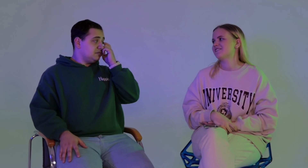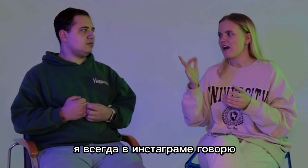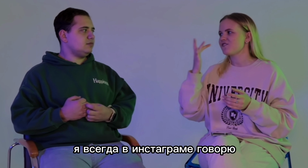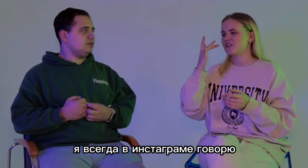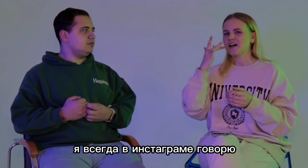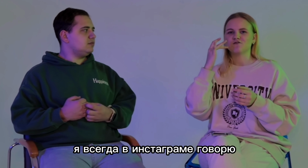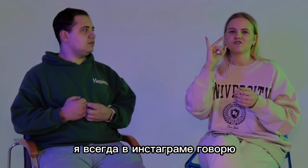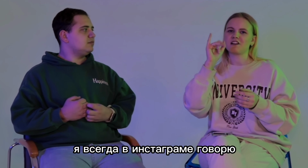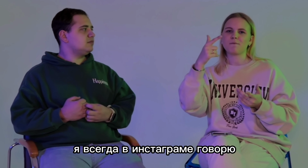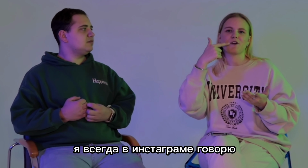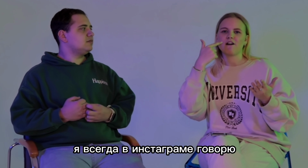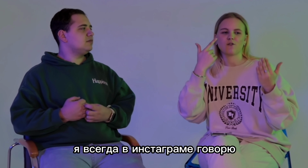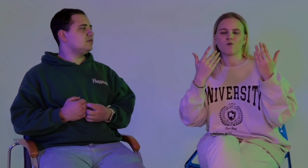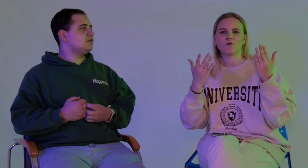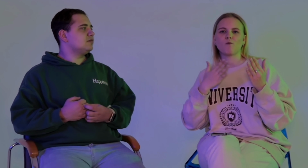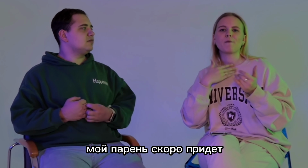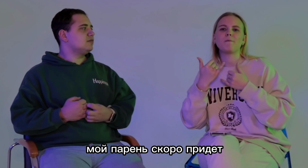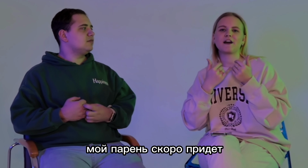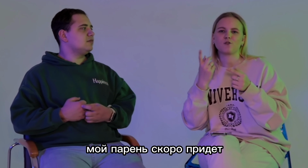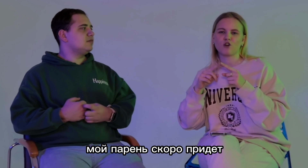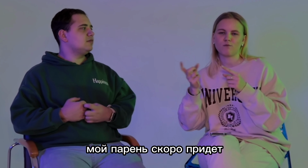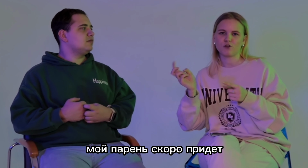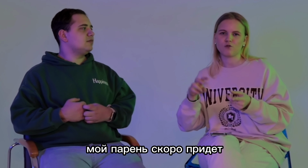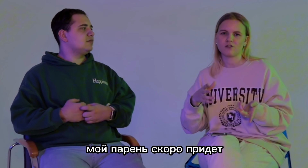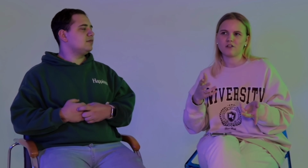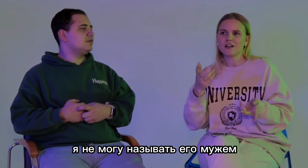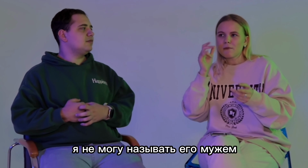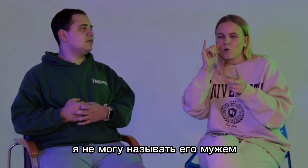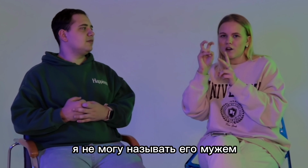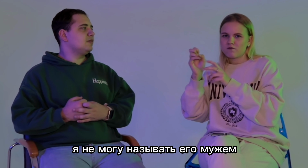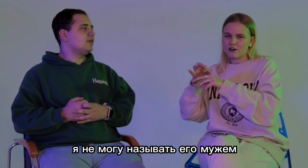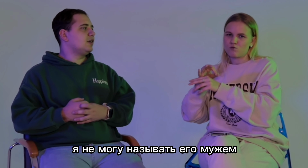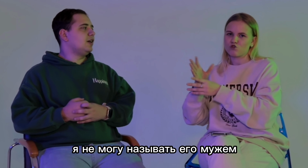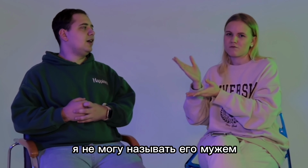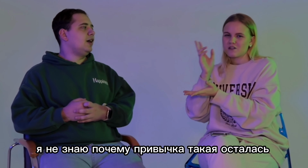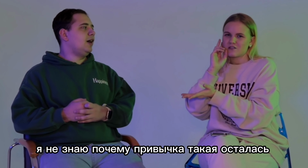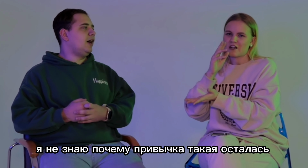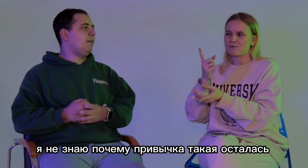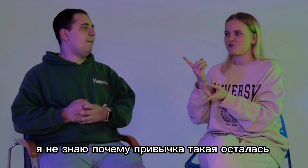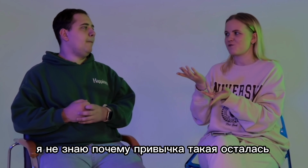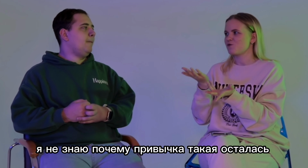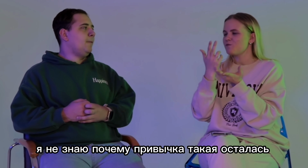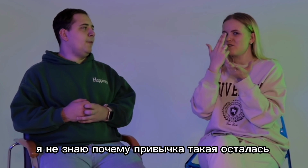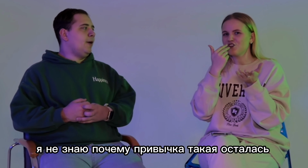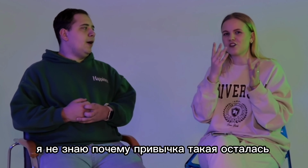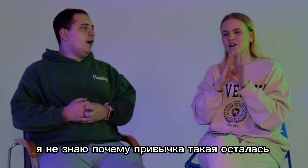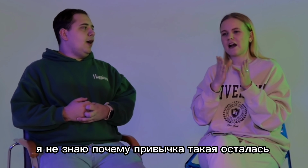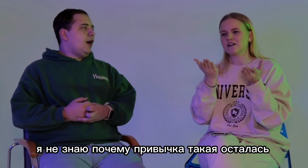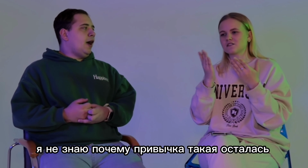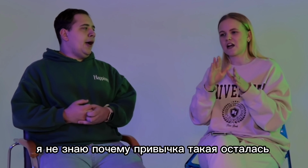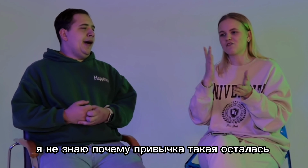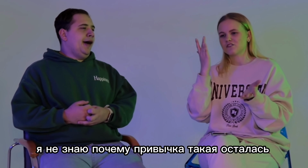Я всегда в Инстаграме говорю, мой парень дорогой пойдет. Я не могу назвать мужем, я не знаю почему. Привычка такая стала,